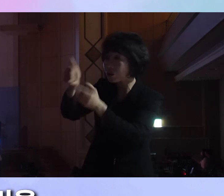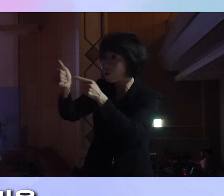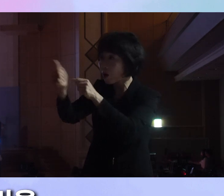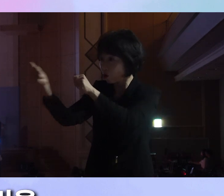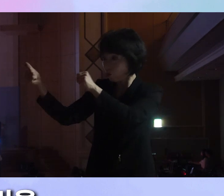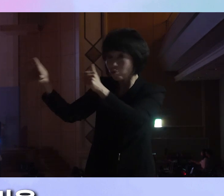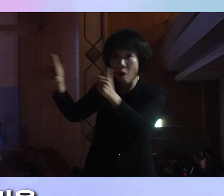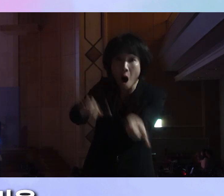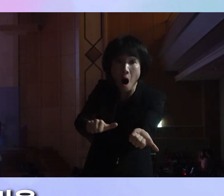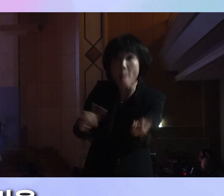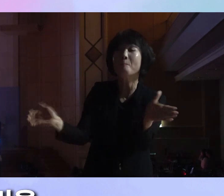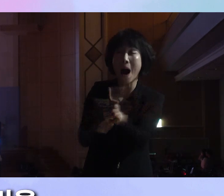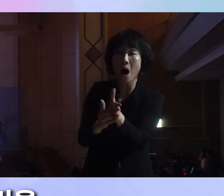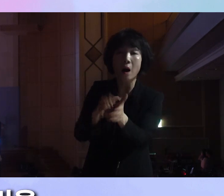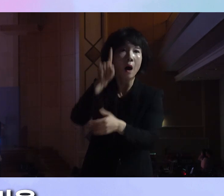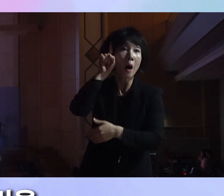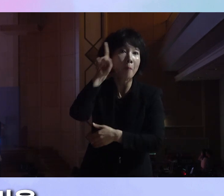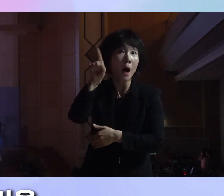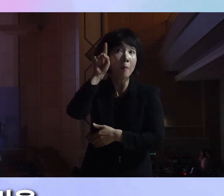죽은 지